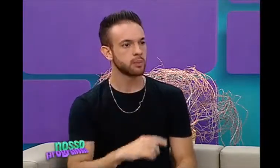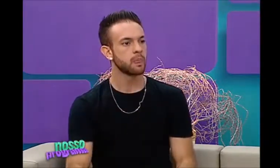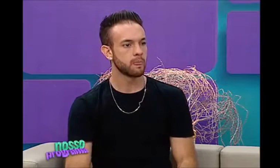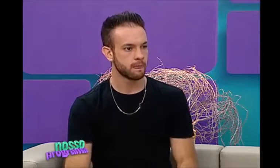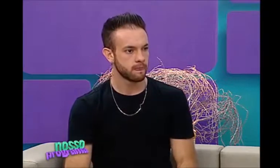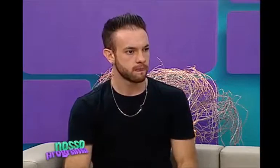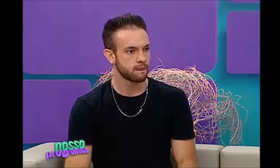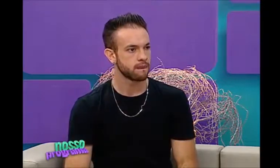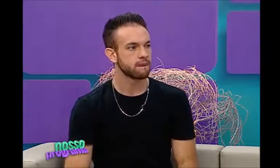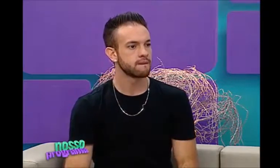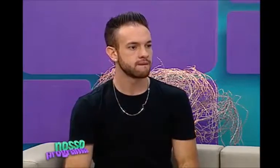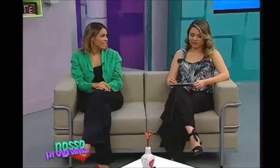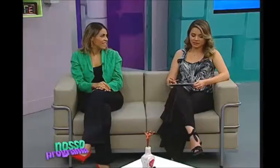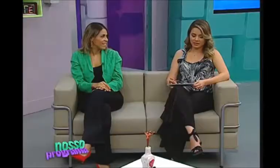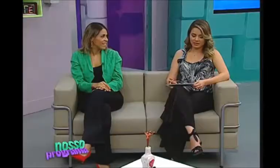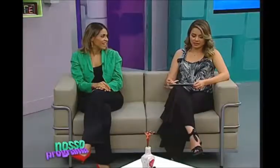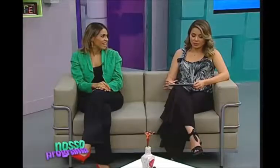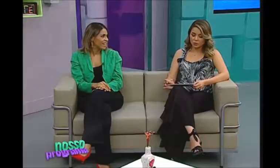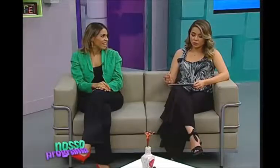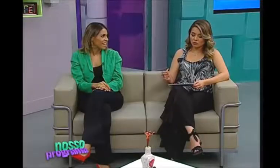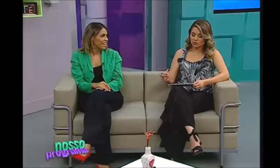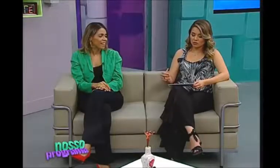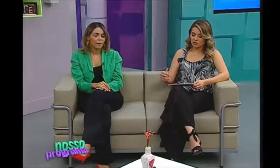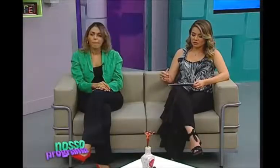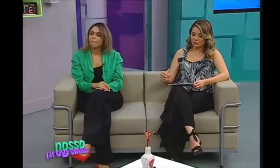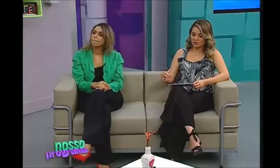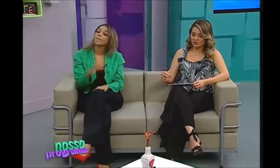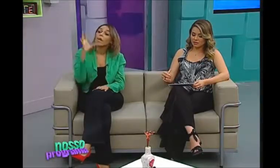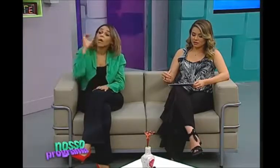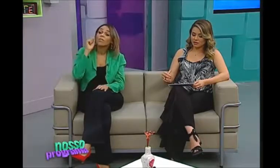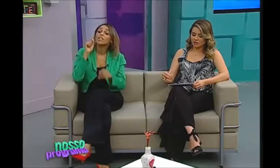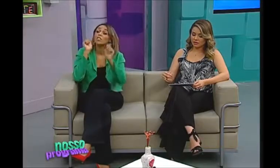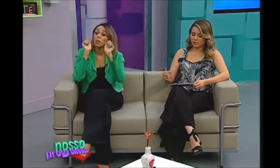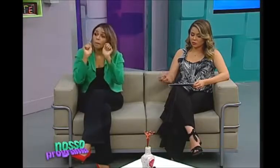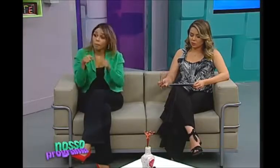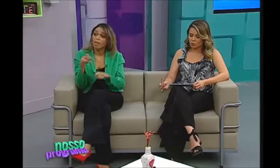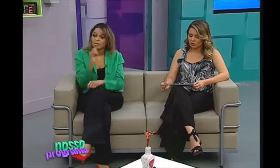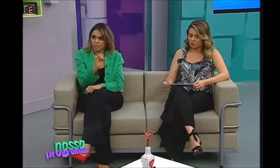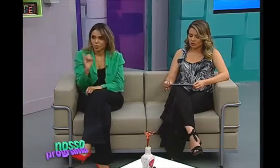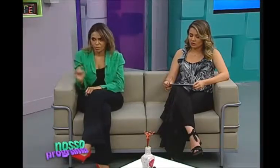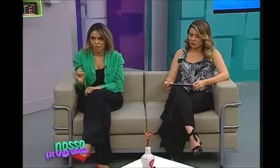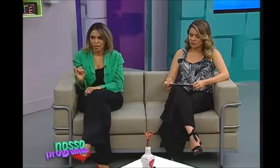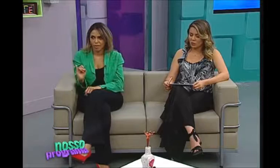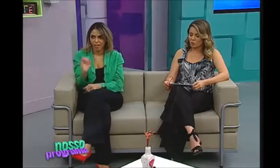também. Bacana. E os ouvintes, eles podem ser instrutores de Libras ou é uma